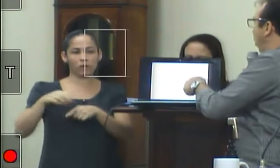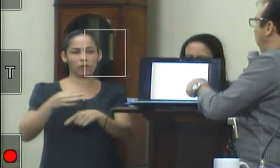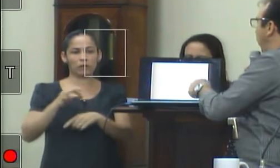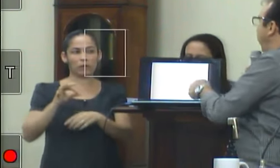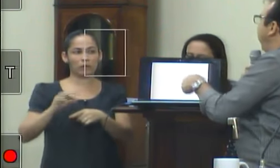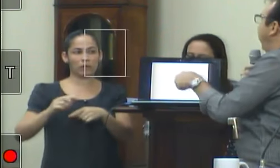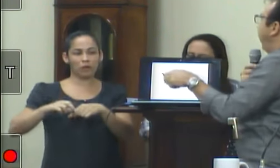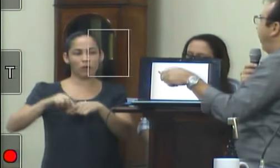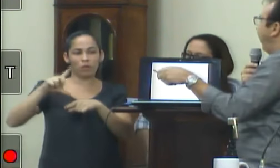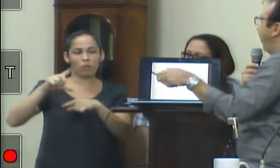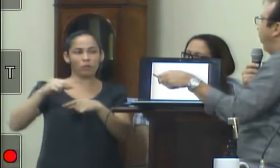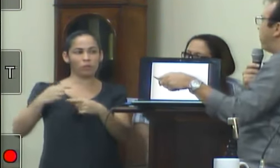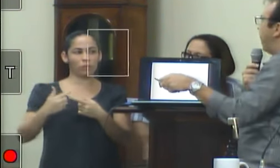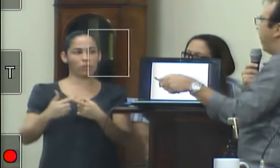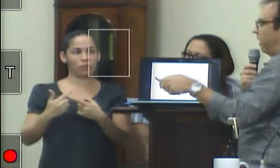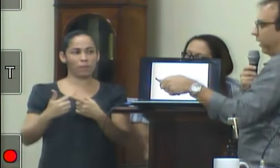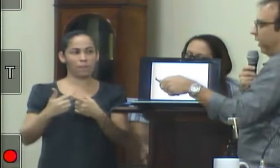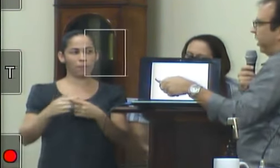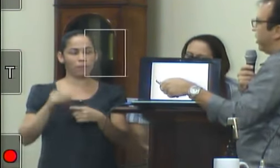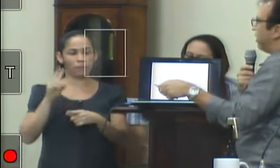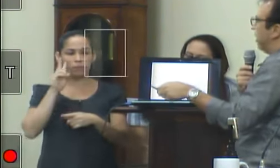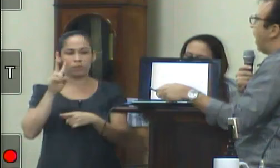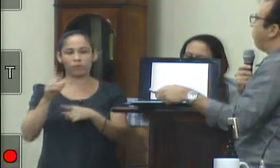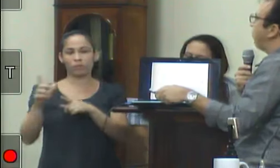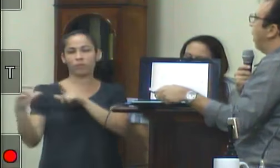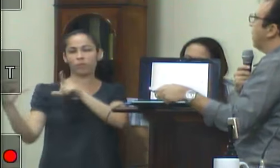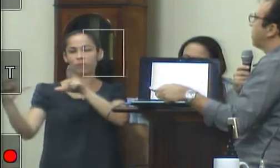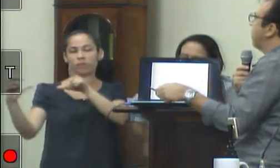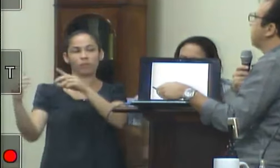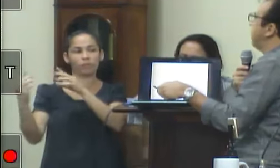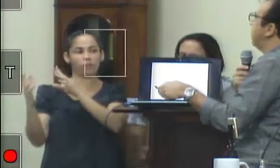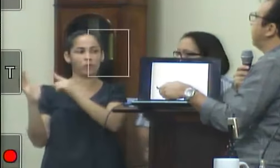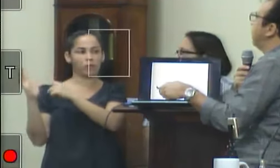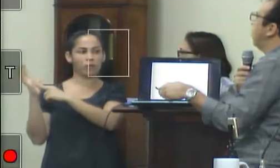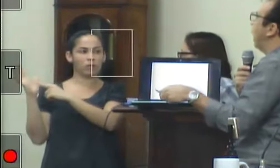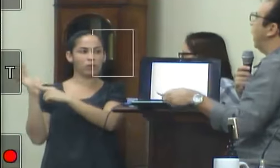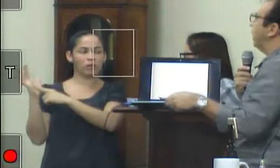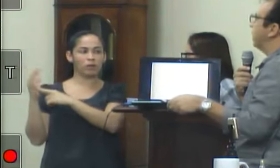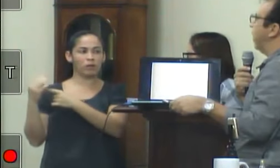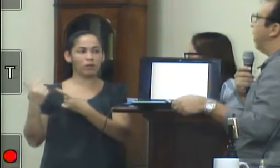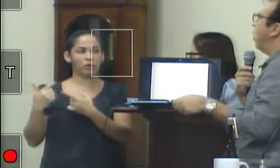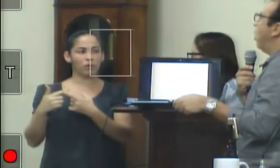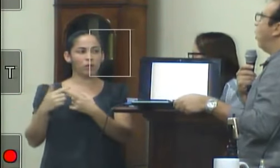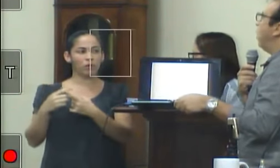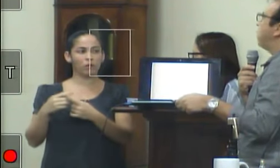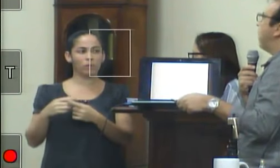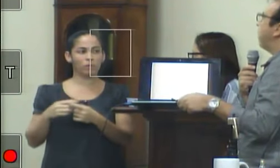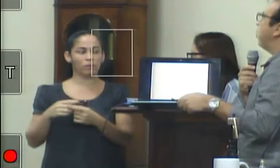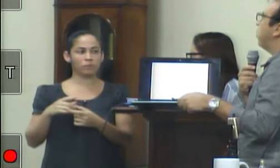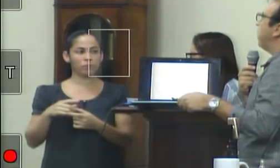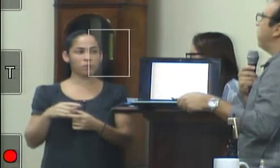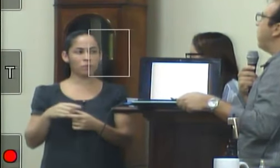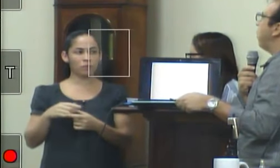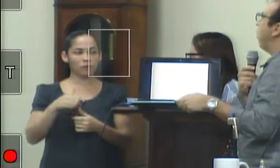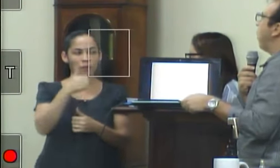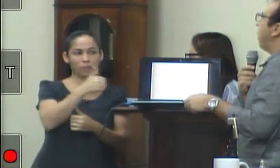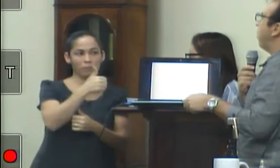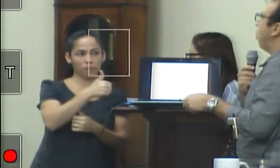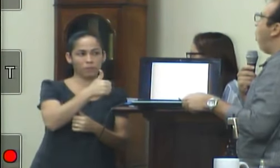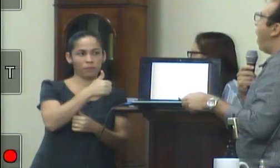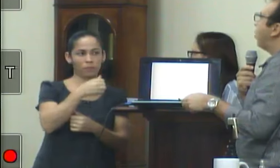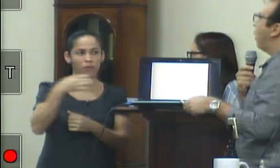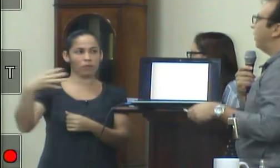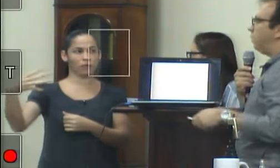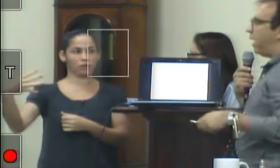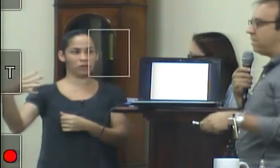aumentou. Observe aqui, gente, esse gráfico, as receitas vinculadas. Né? Observe que do primeiro para